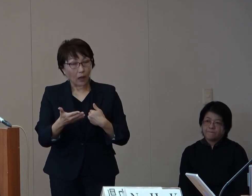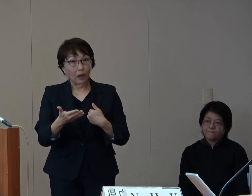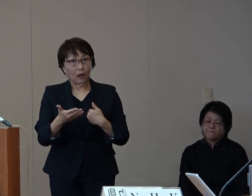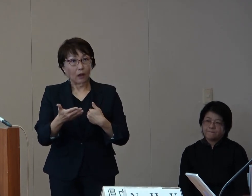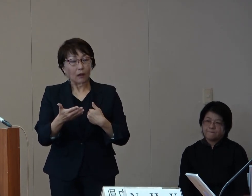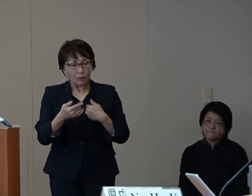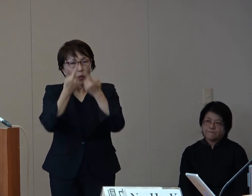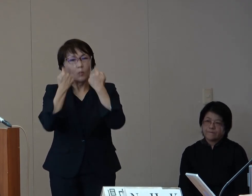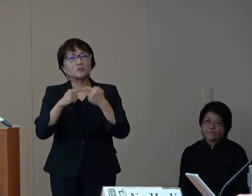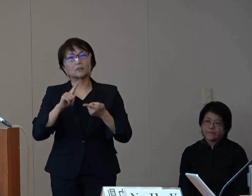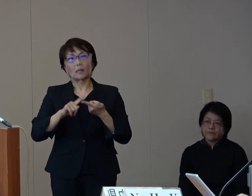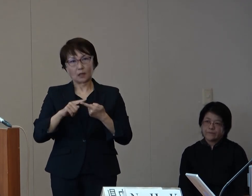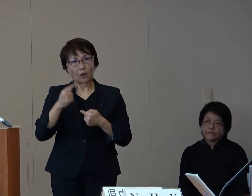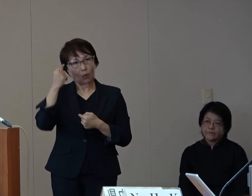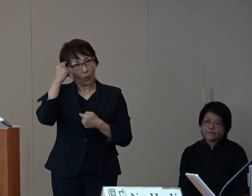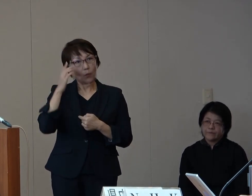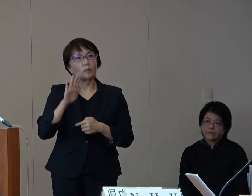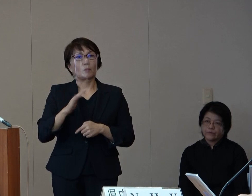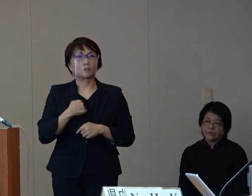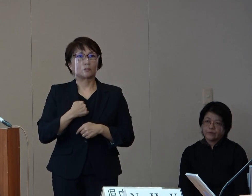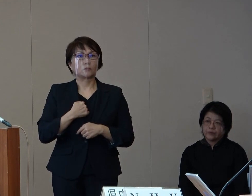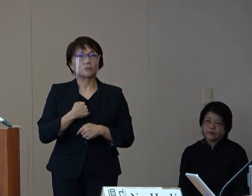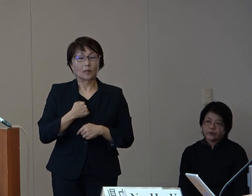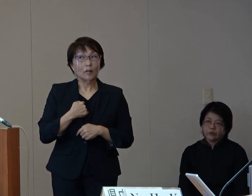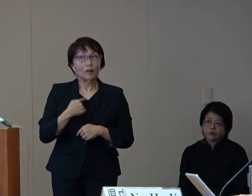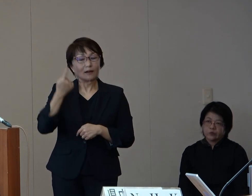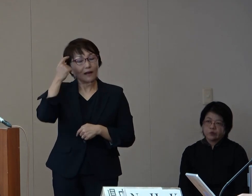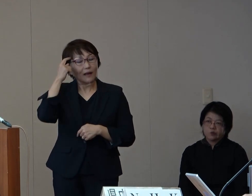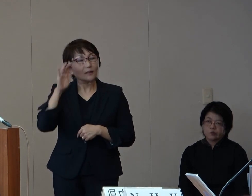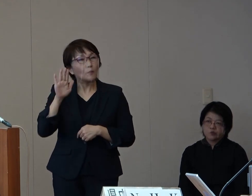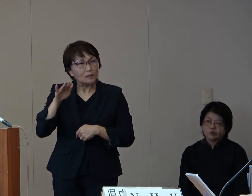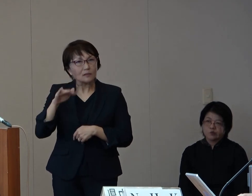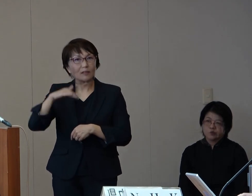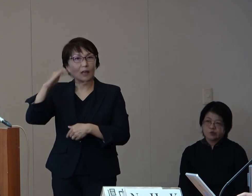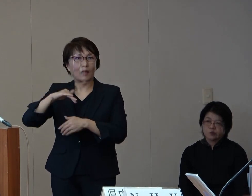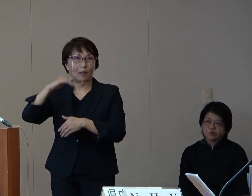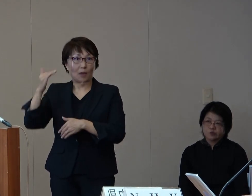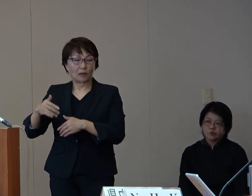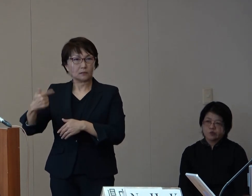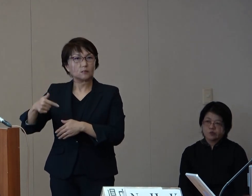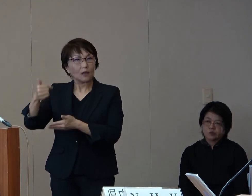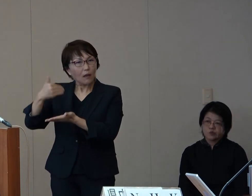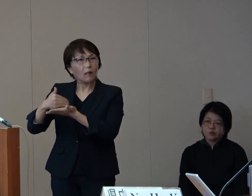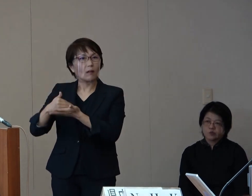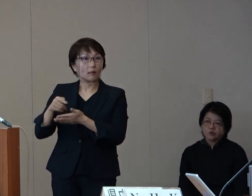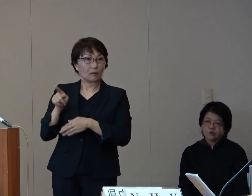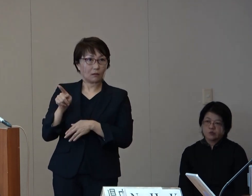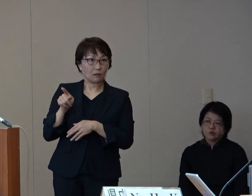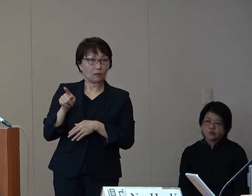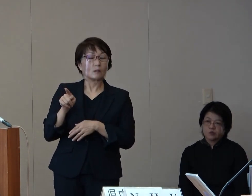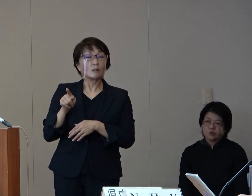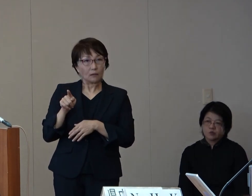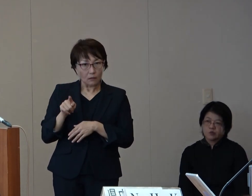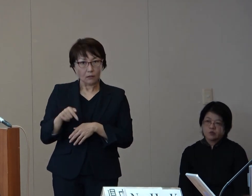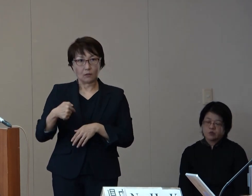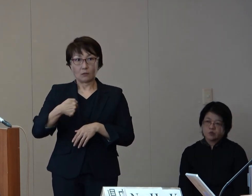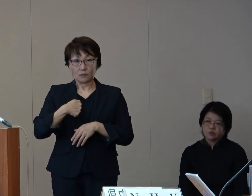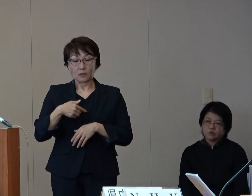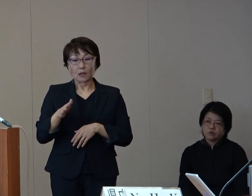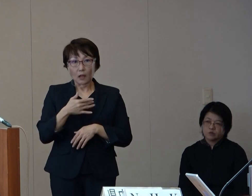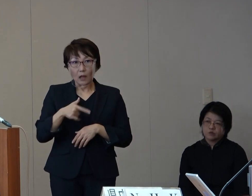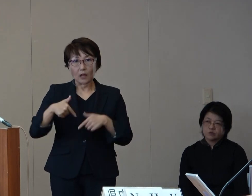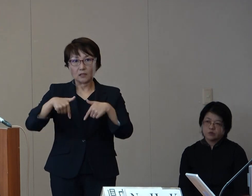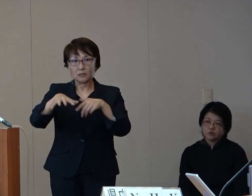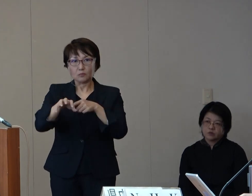と個人的にはそのを考えていますというお待ちでしたですからそういう状況もあり私からもの家なら際